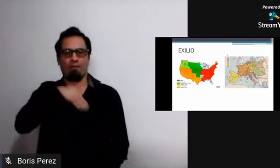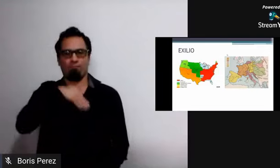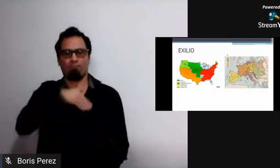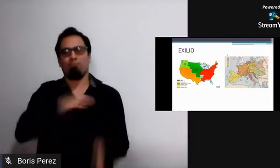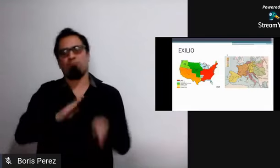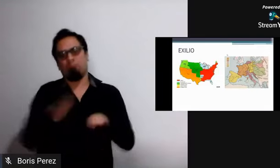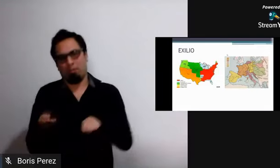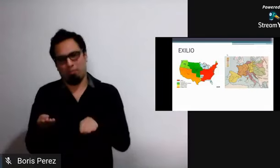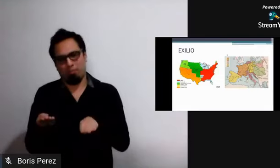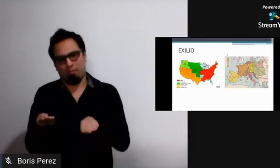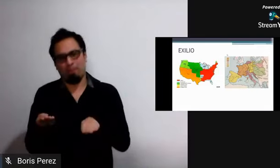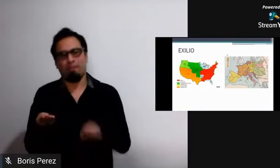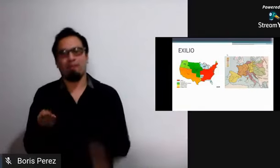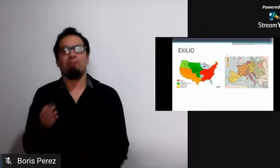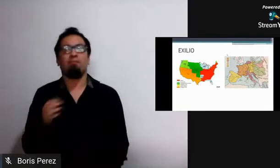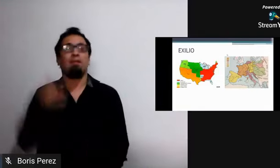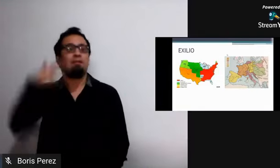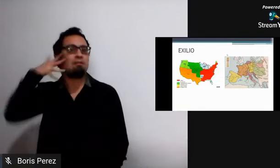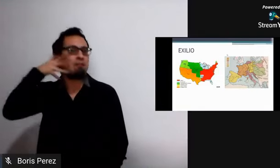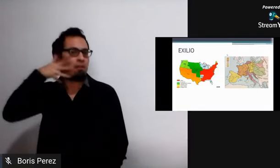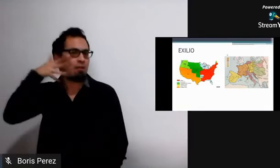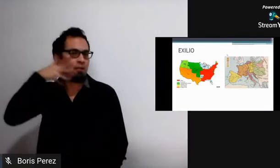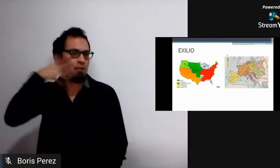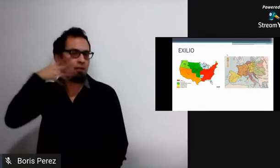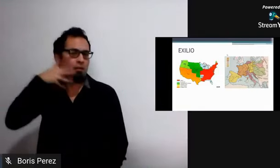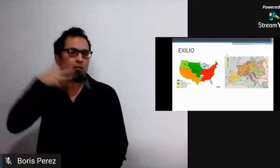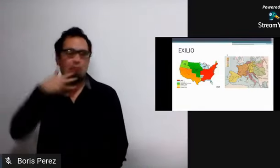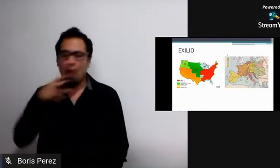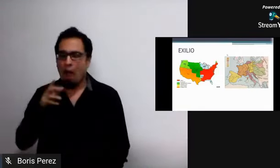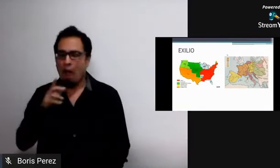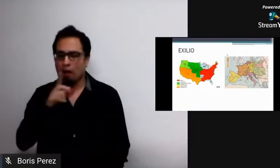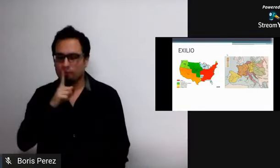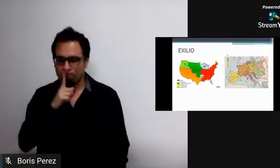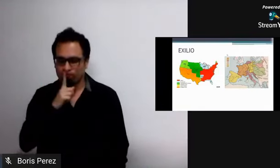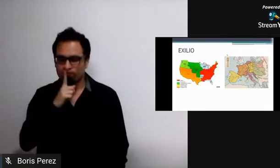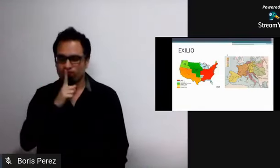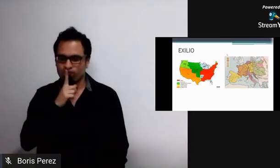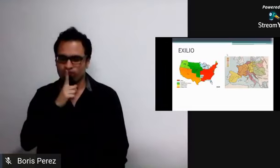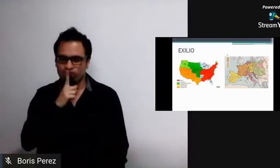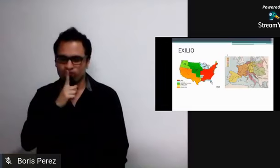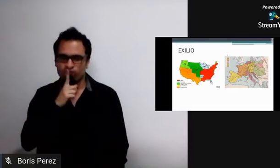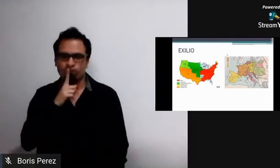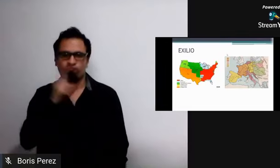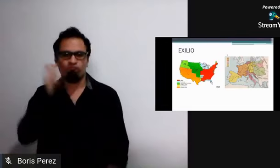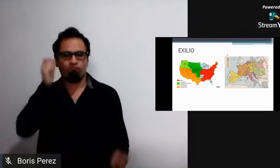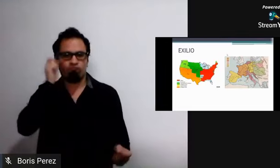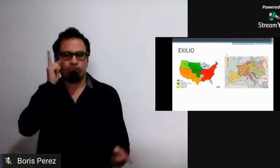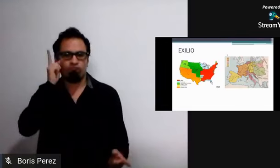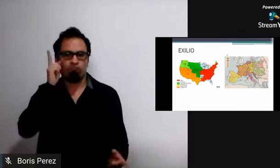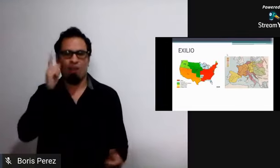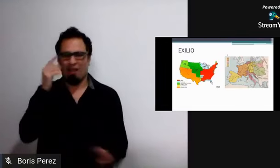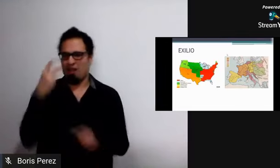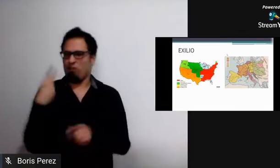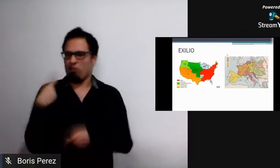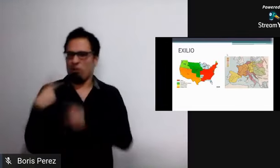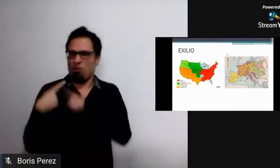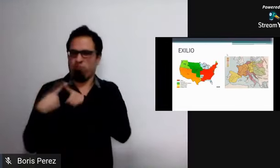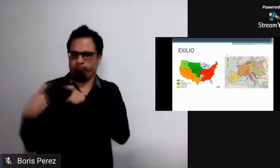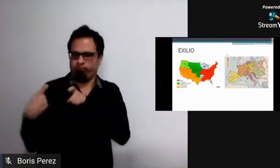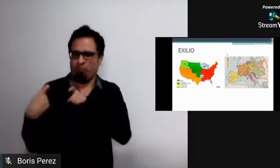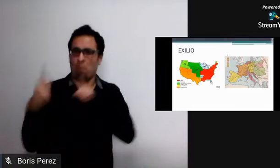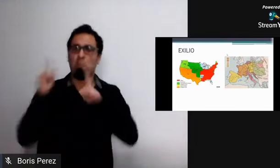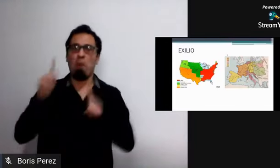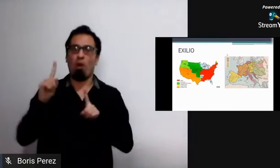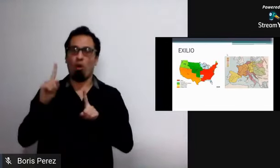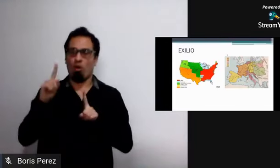pues finalmente Bolívar murió, falleció. Santander no estaba en el país, entonces